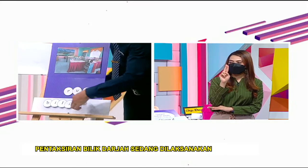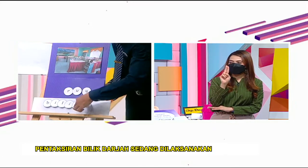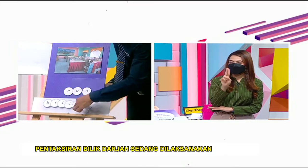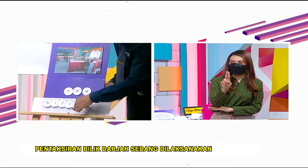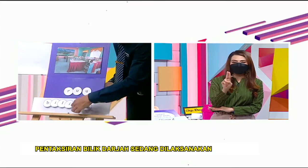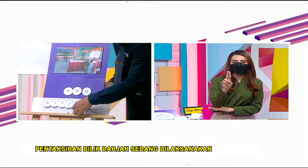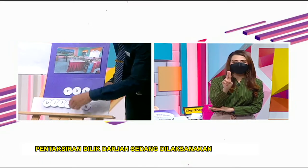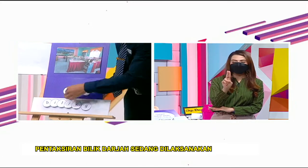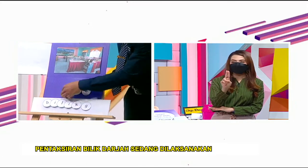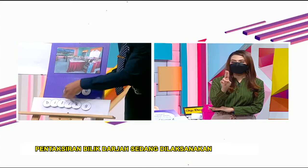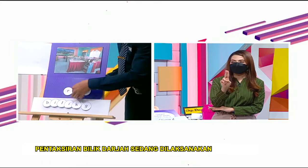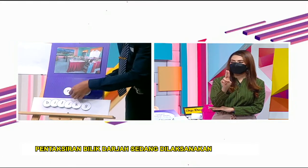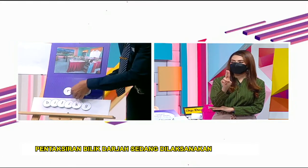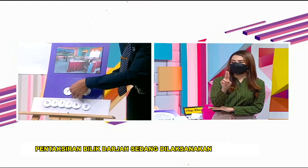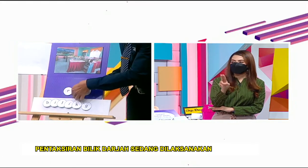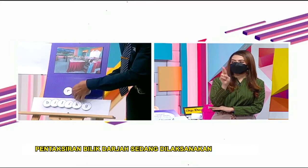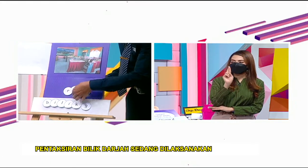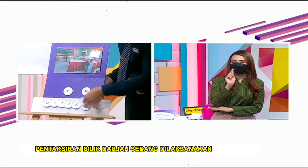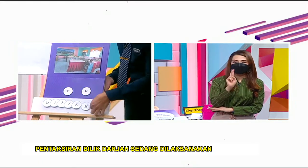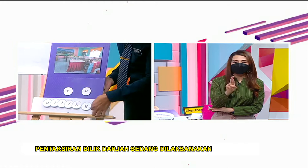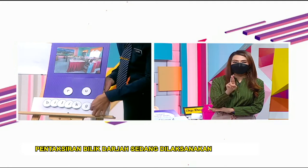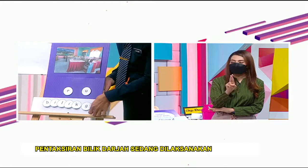U. Okey. U. R.